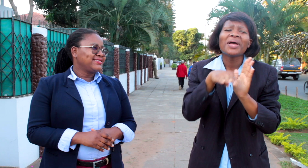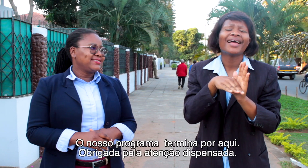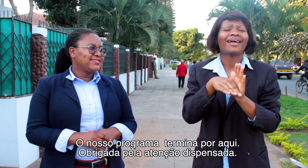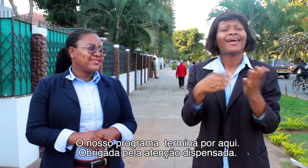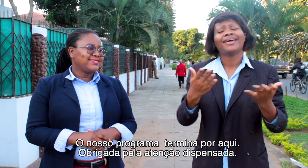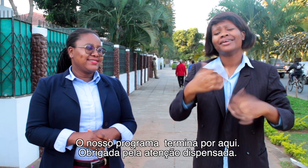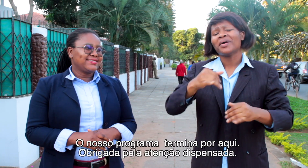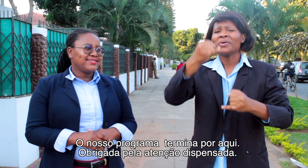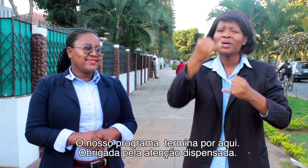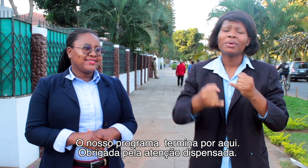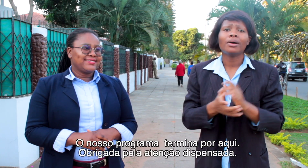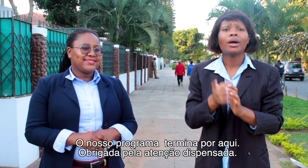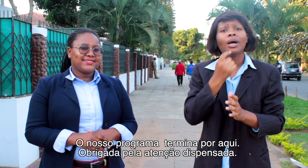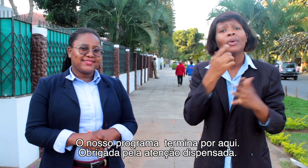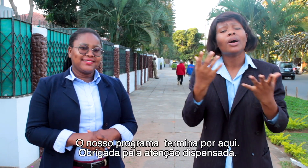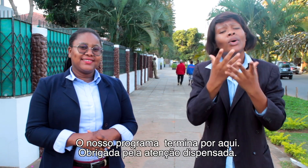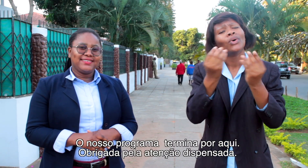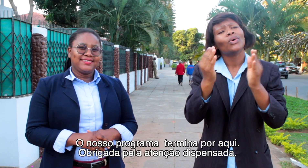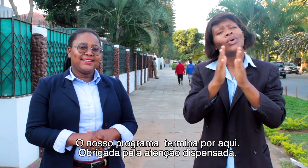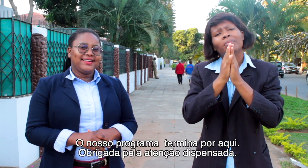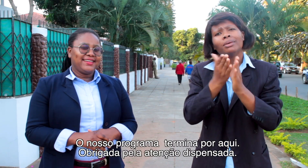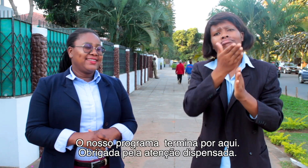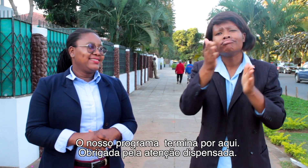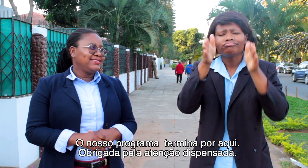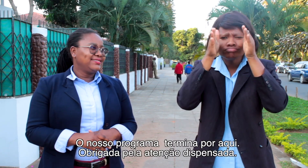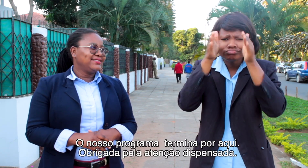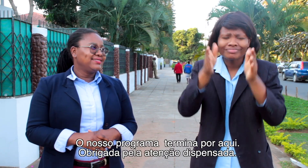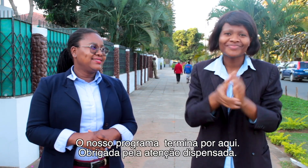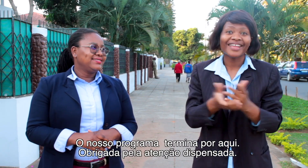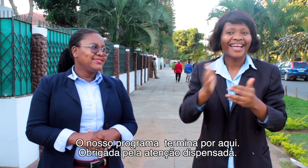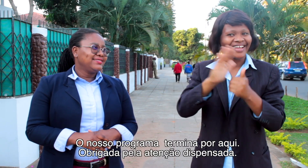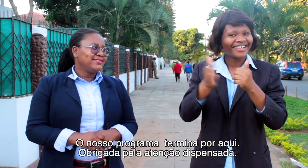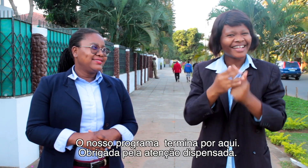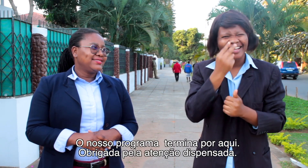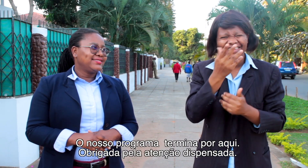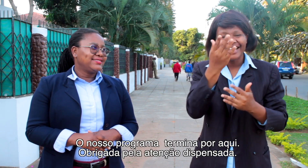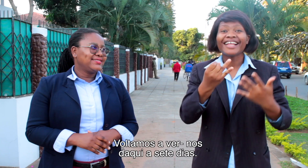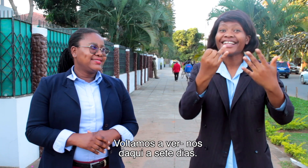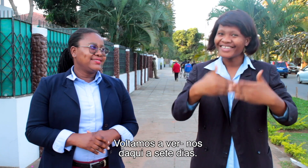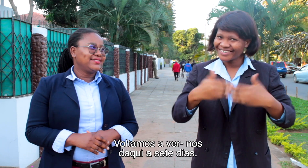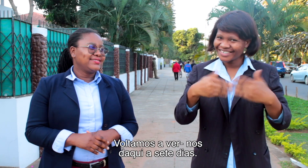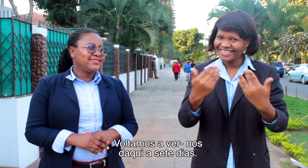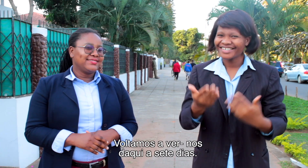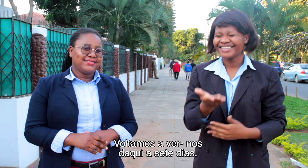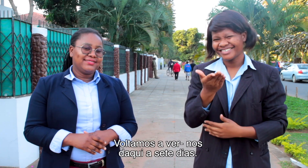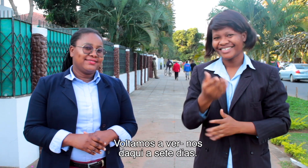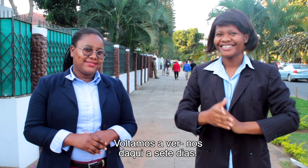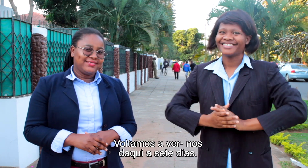O nosso programa termina por aqui Obrigada pela atenção dispensada Voltamos a ver-nos daqui a 7